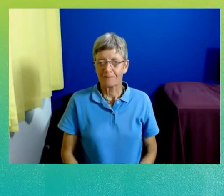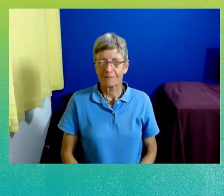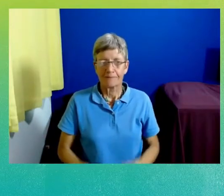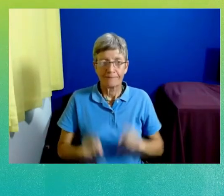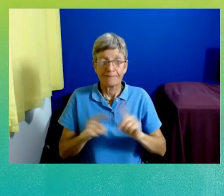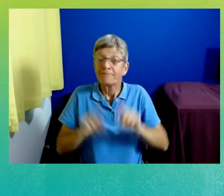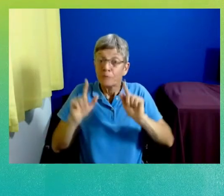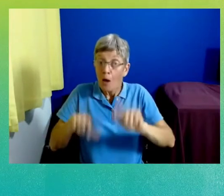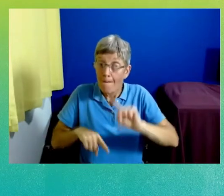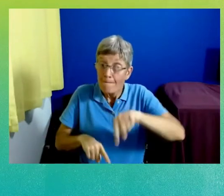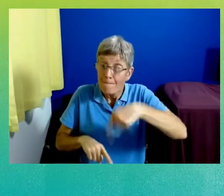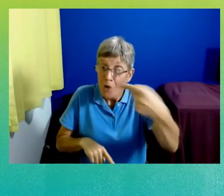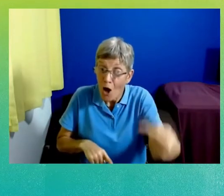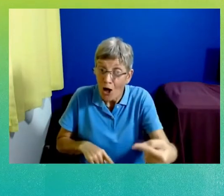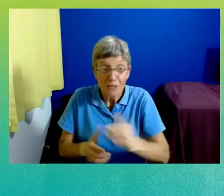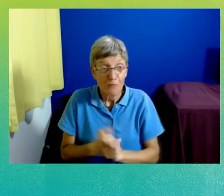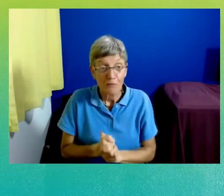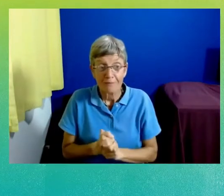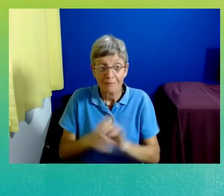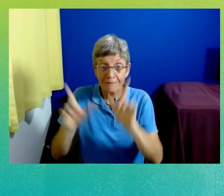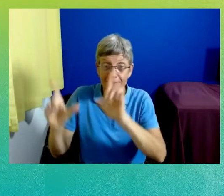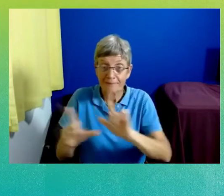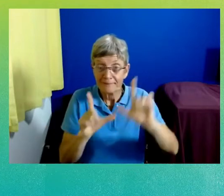causa disso, isso é muito forte.